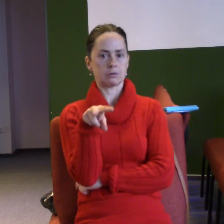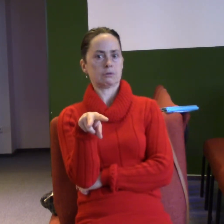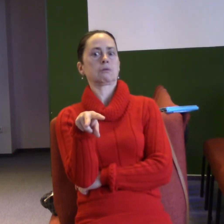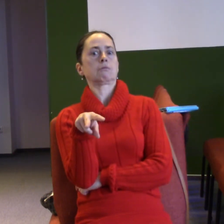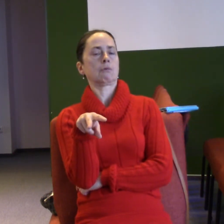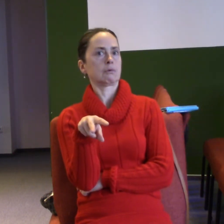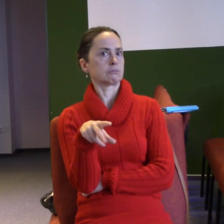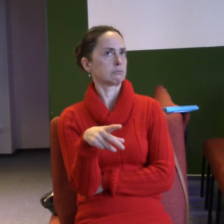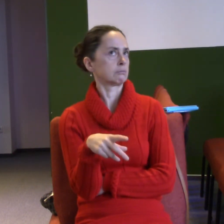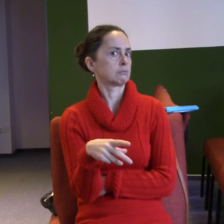než kolik tam bylo zabitých.